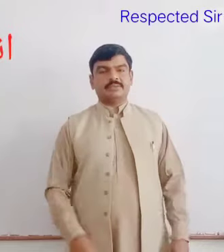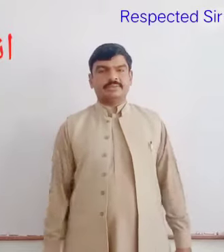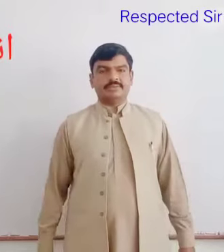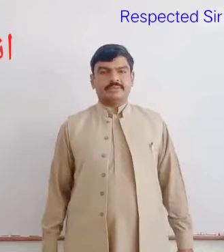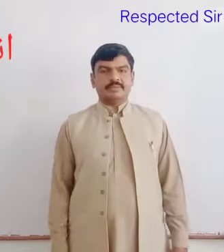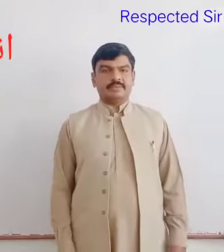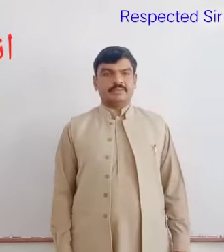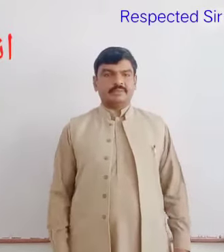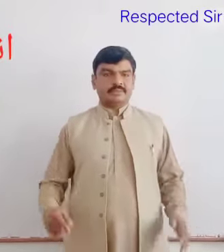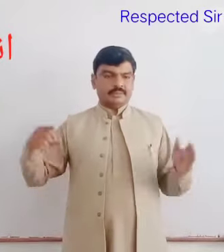इनएताफ,